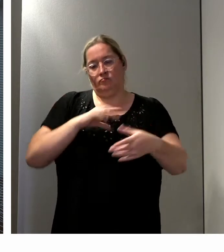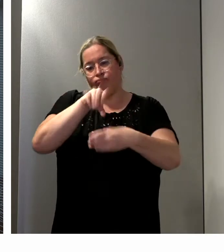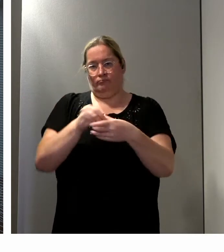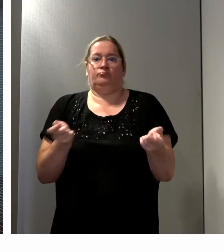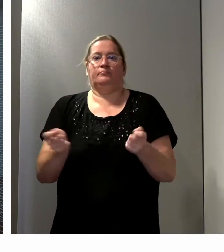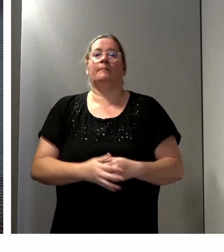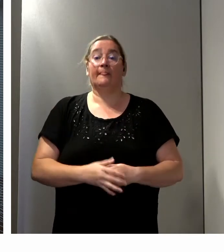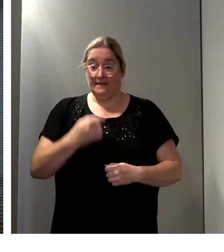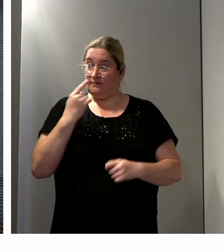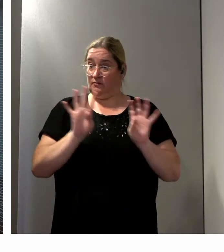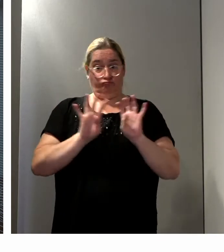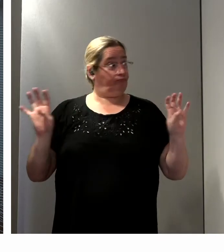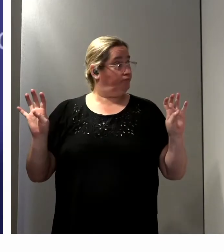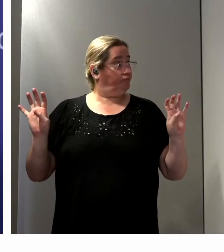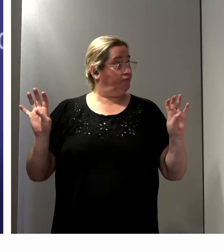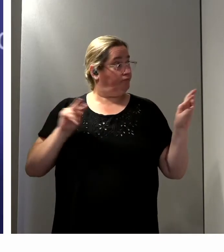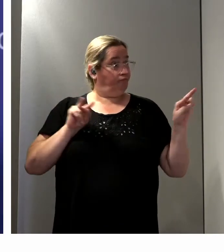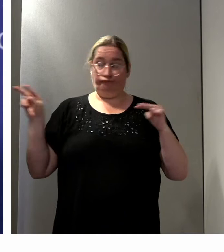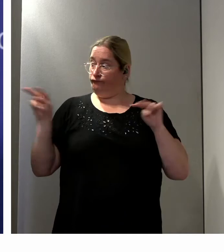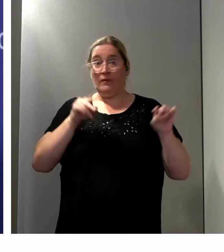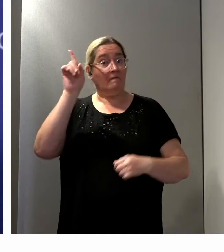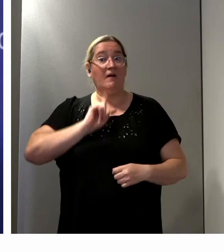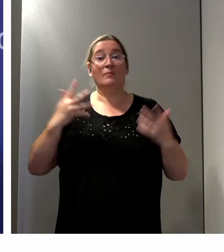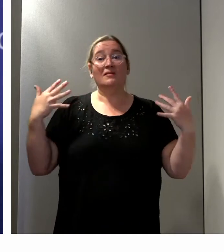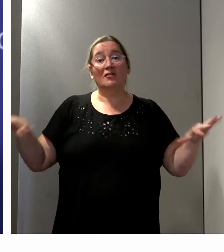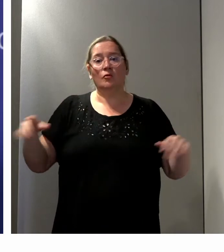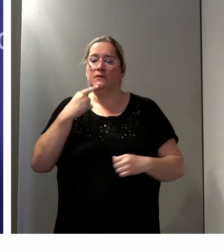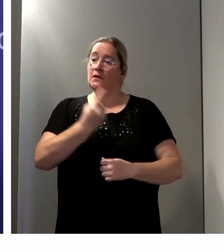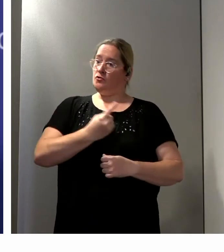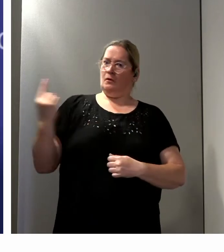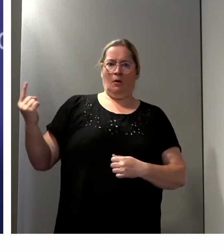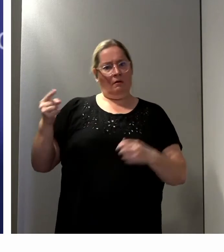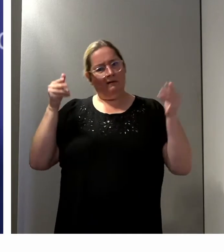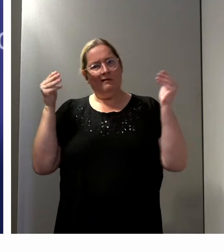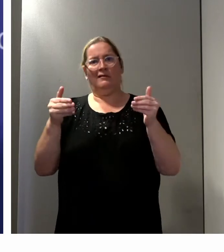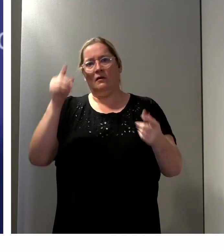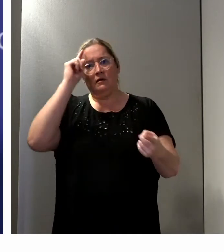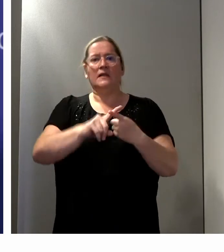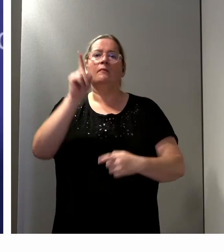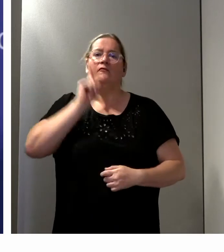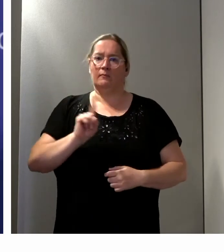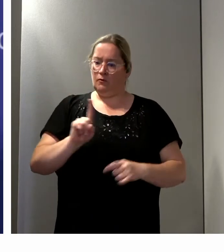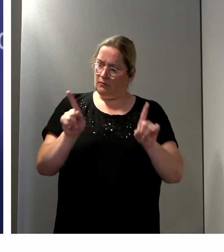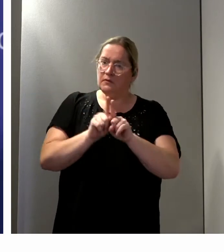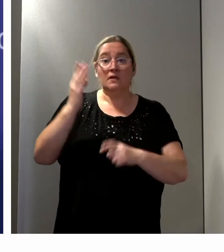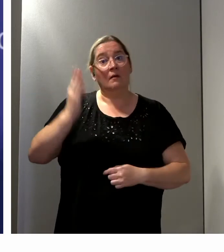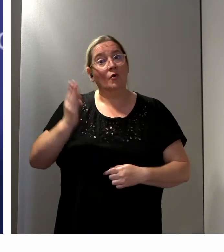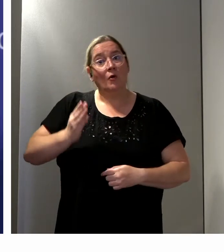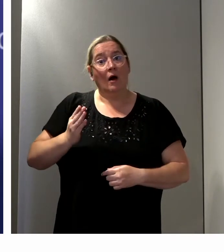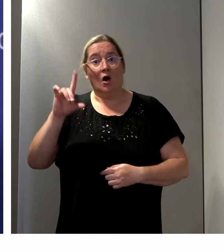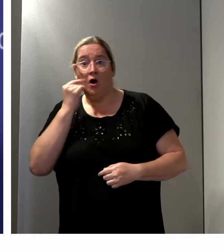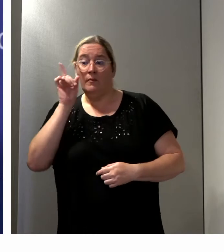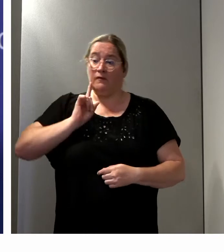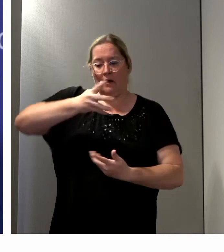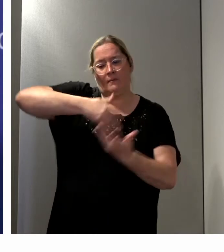ronde essentiellement féminine, ce qui ne veut pas dire que c'est un sujet qui ne concerne que les femmes. Nous avons aussi quelquefois besoin de mixité pour